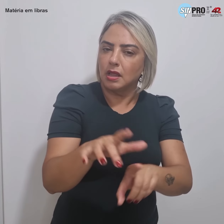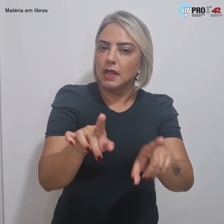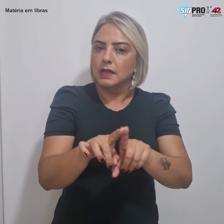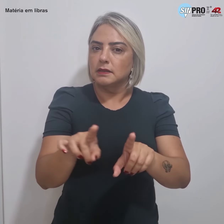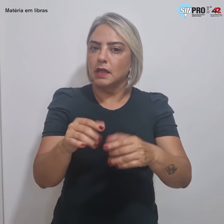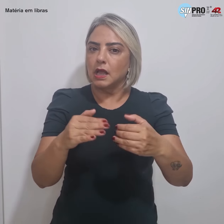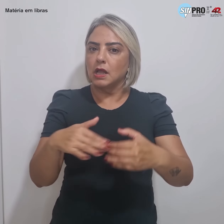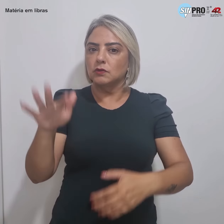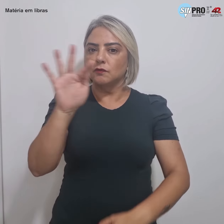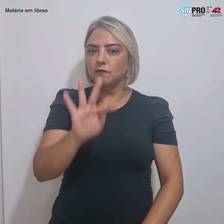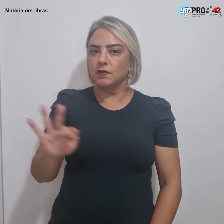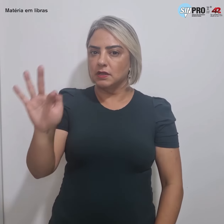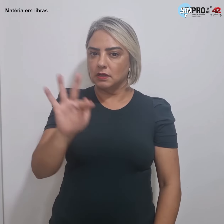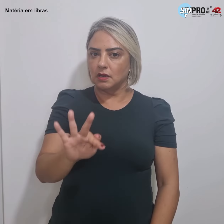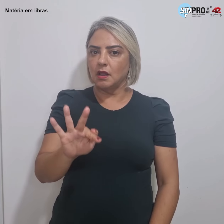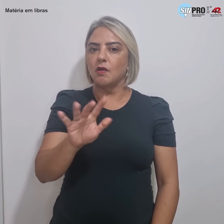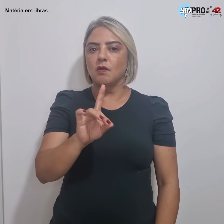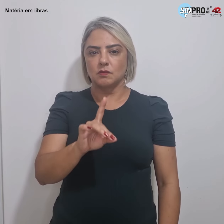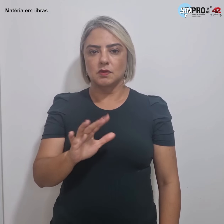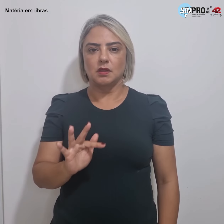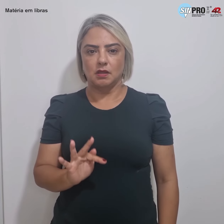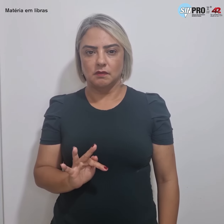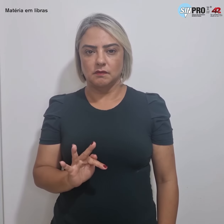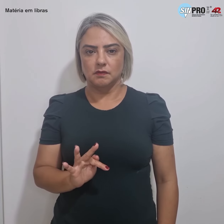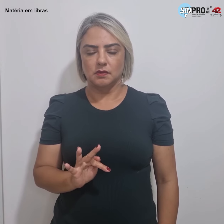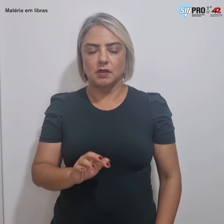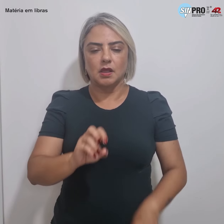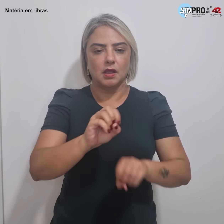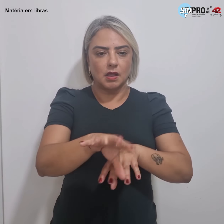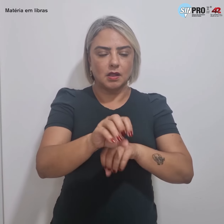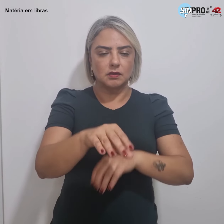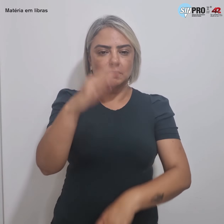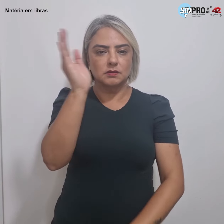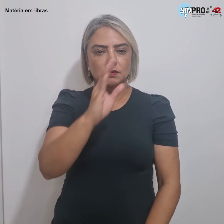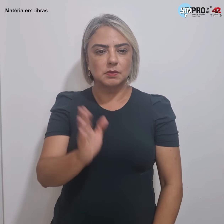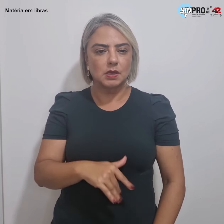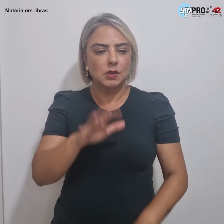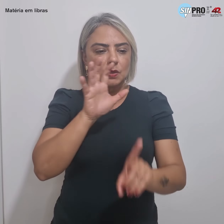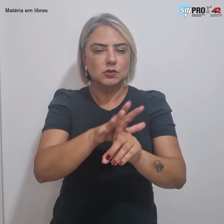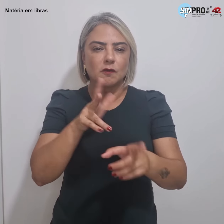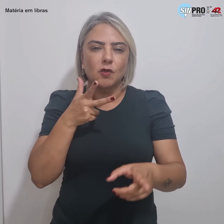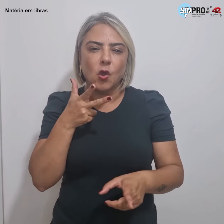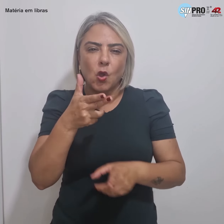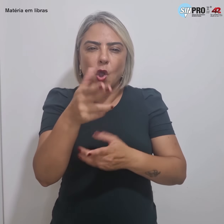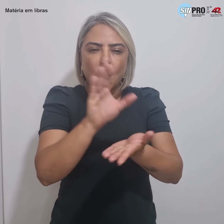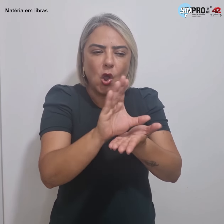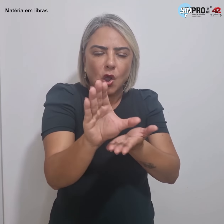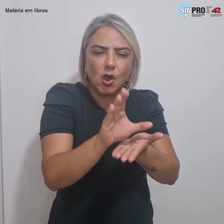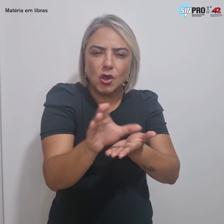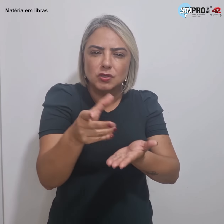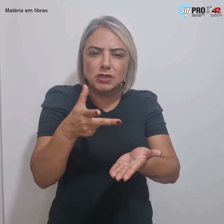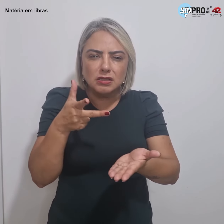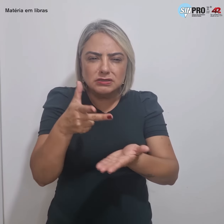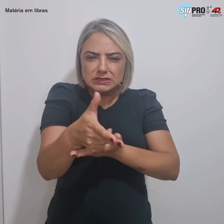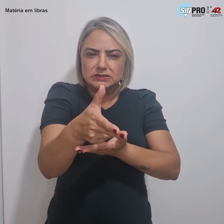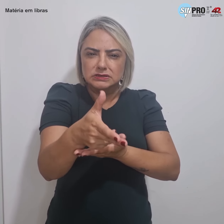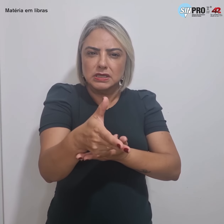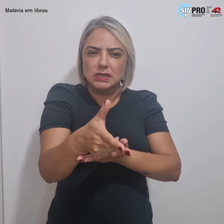nível federal quanto distrital. A educação do Brasil sofreu cortes orçamentários sequentes